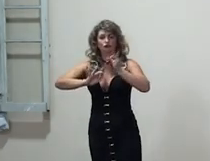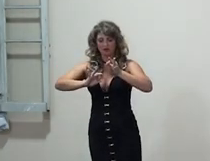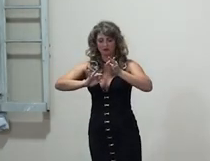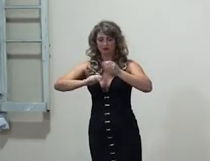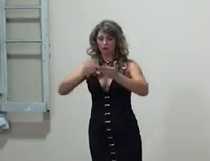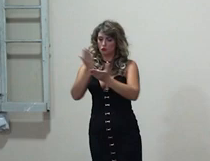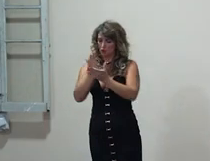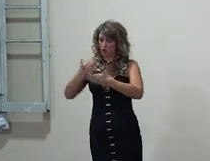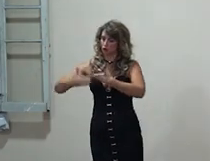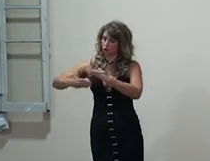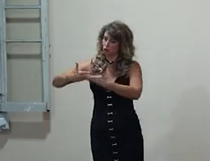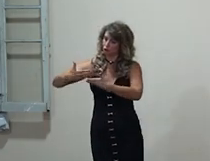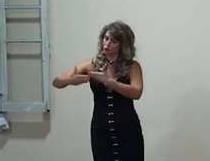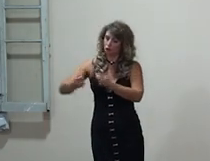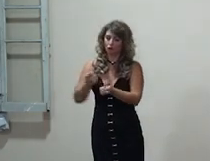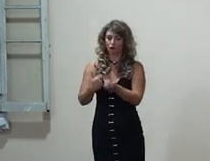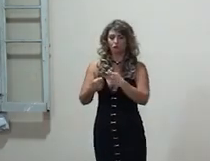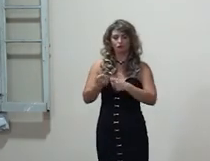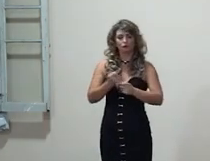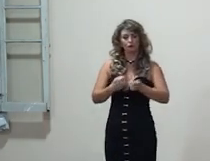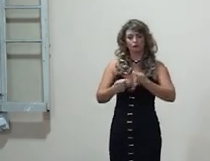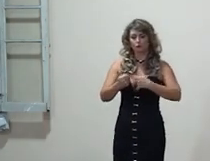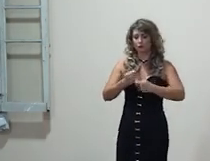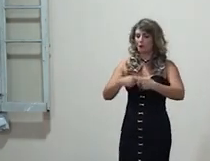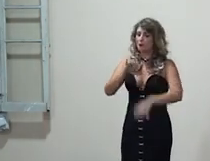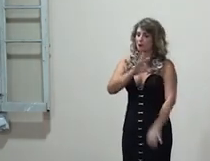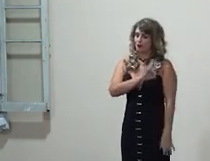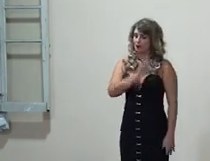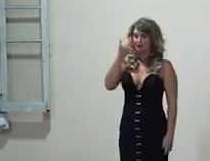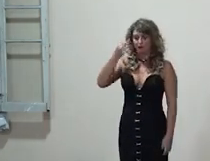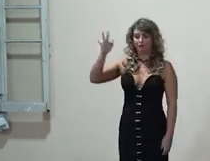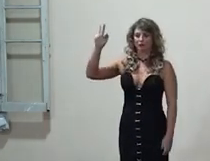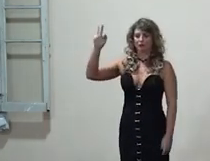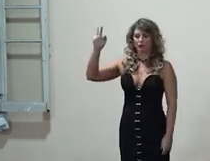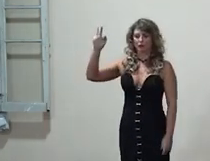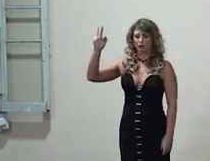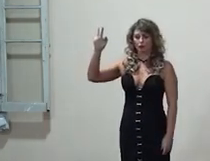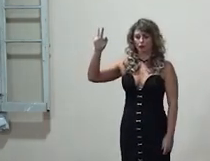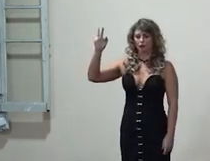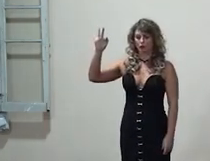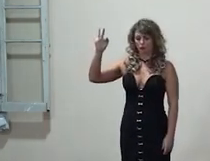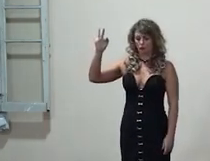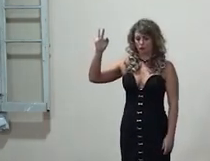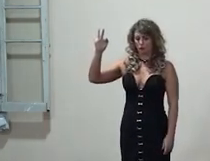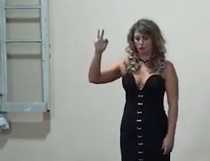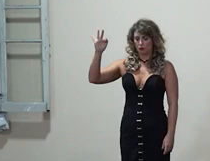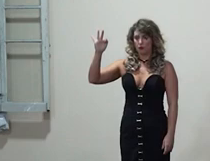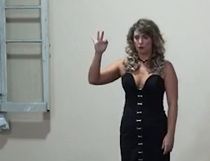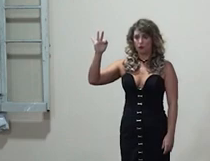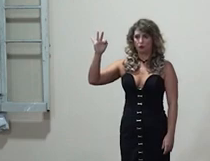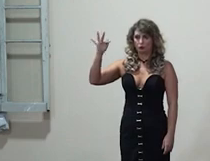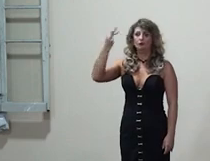caminhou a negociação, lá é polícia, aduaneira, federal, como é que é?